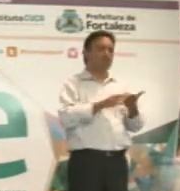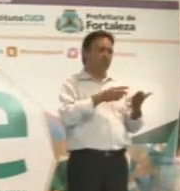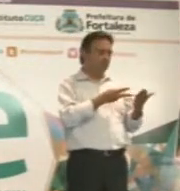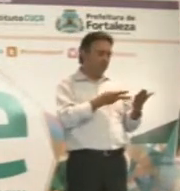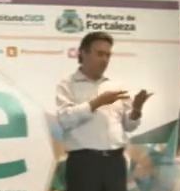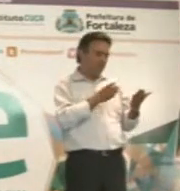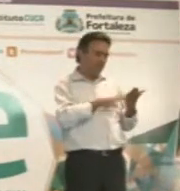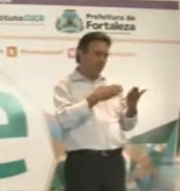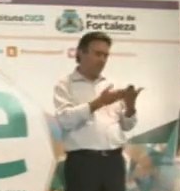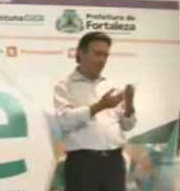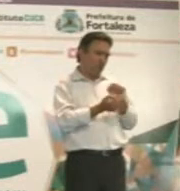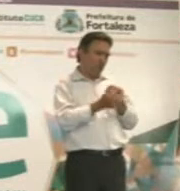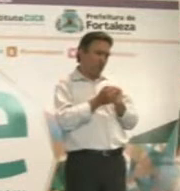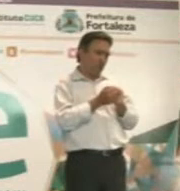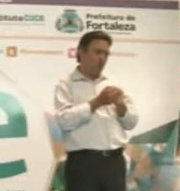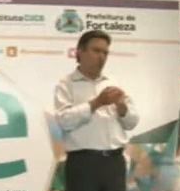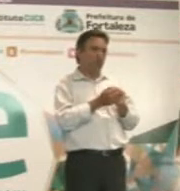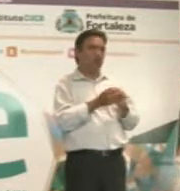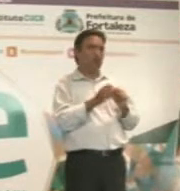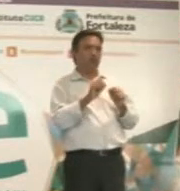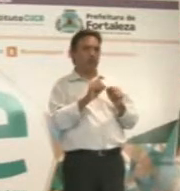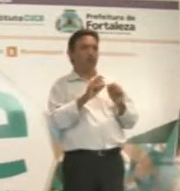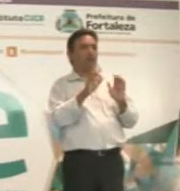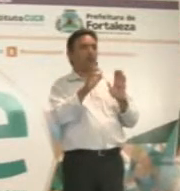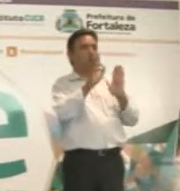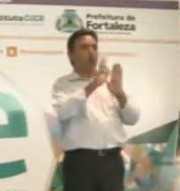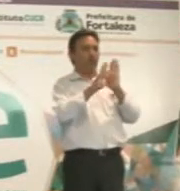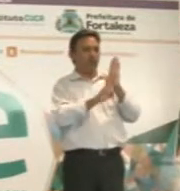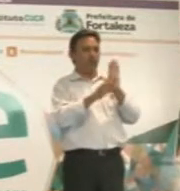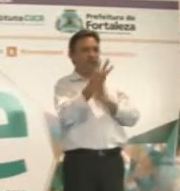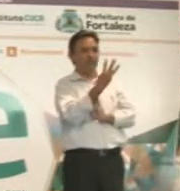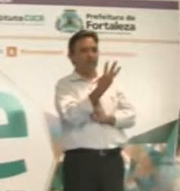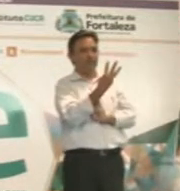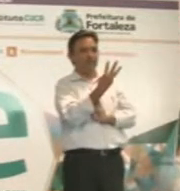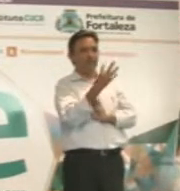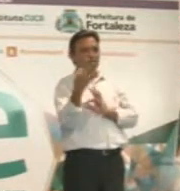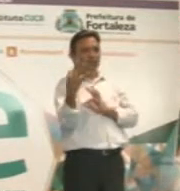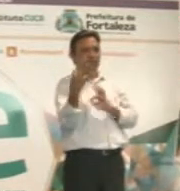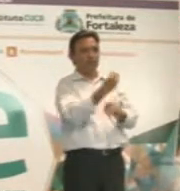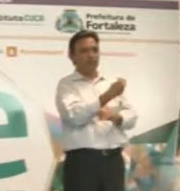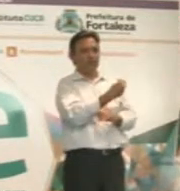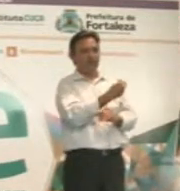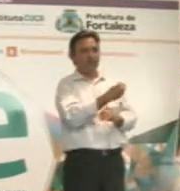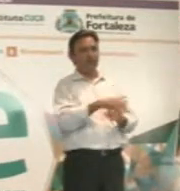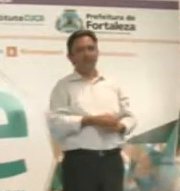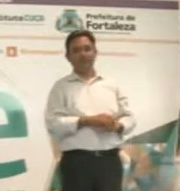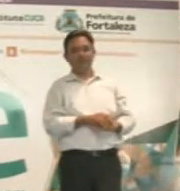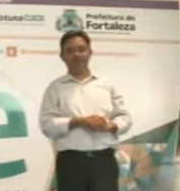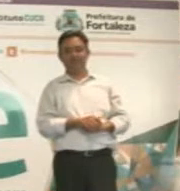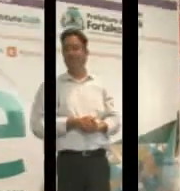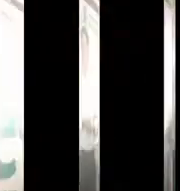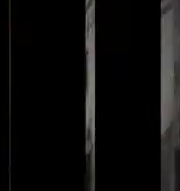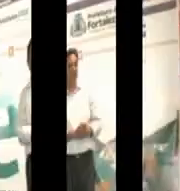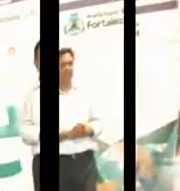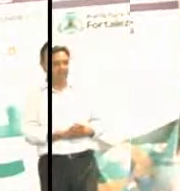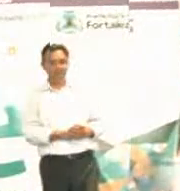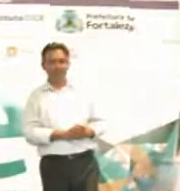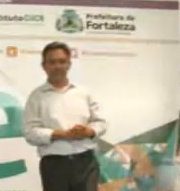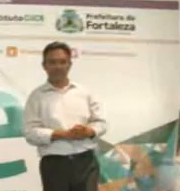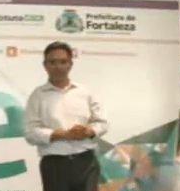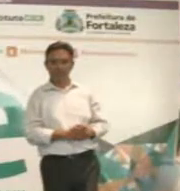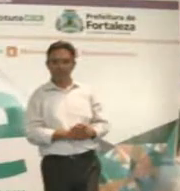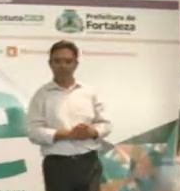do Titio e aí nós vamos fazer tudo por regra de 3. Fechou? Então, simbora aviões. Então